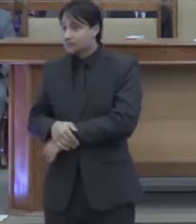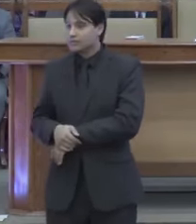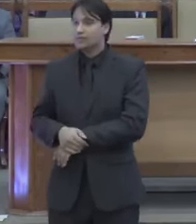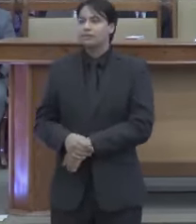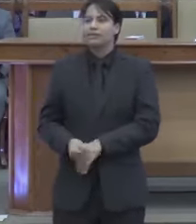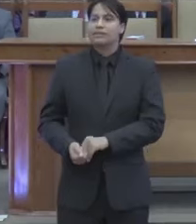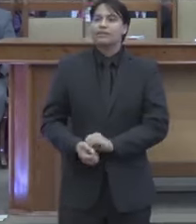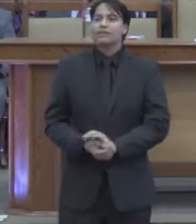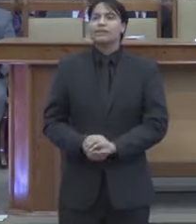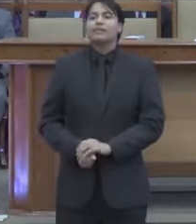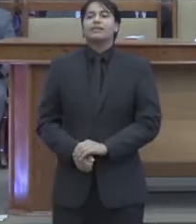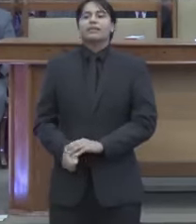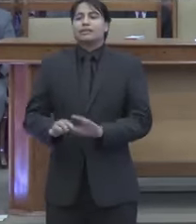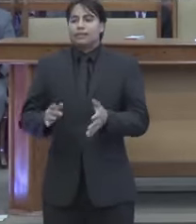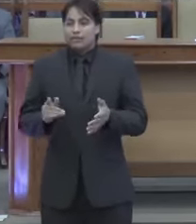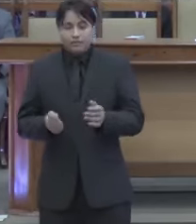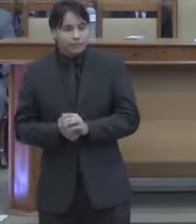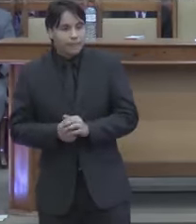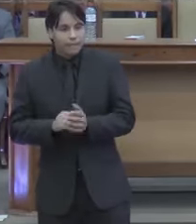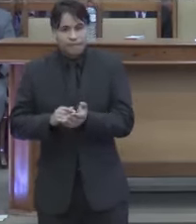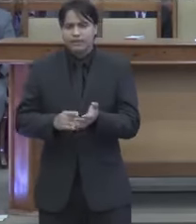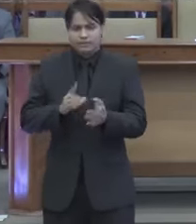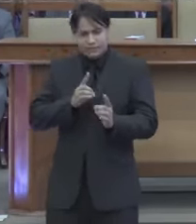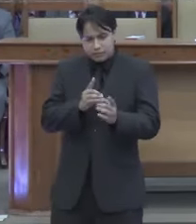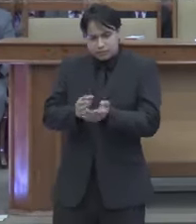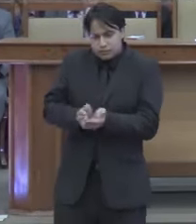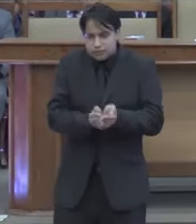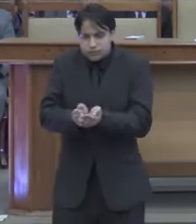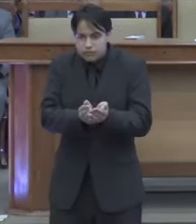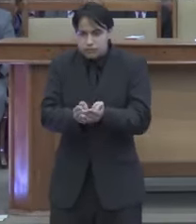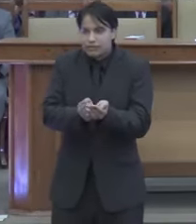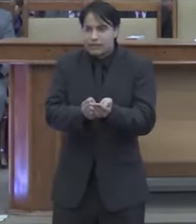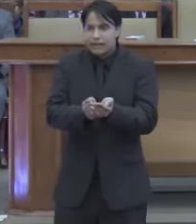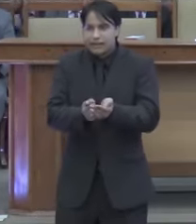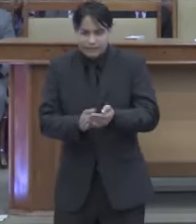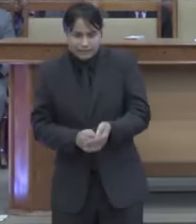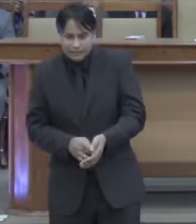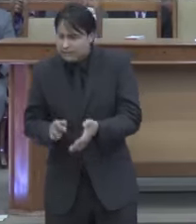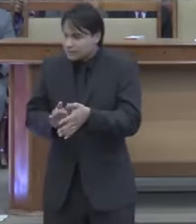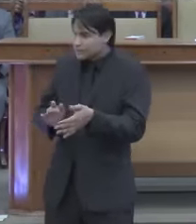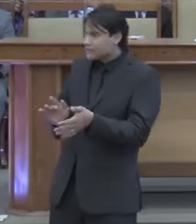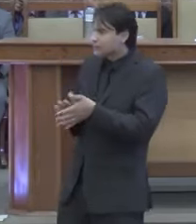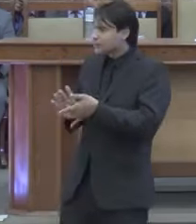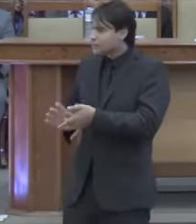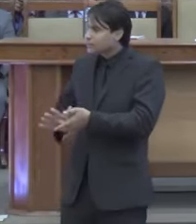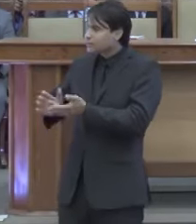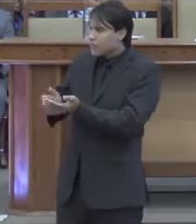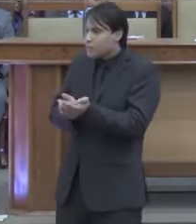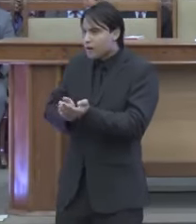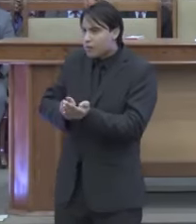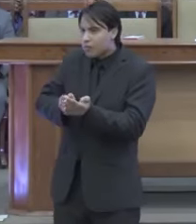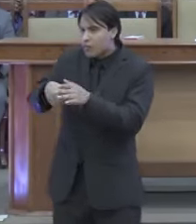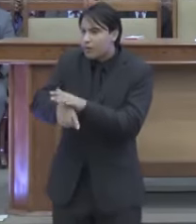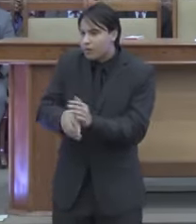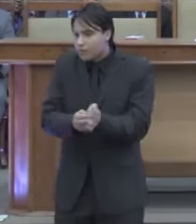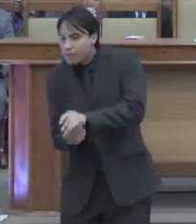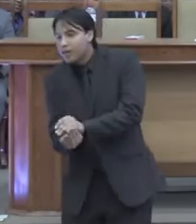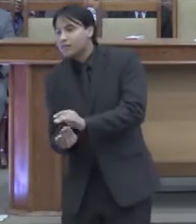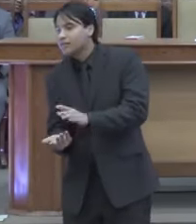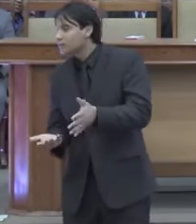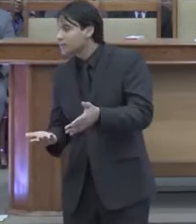disseram, porque eles chegaram: Jesus, o barco vai afundar. Aí Jesus olhou para ele e disse: rapaz, cadê a fé de vocês? Só disse